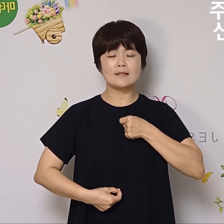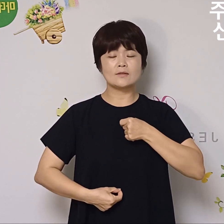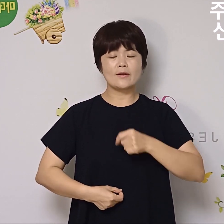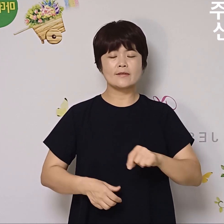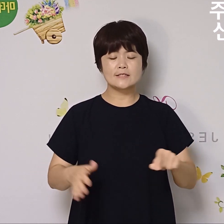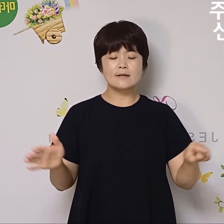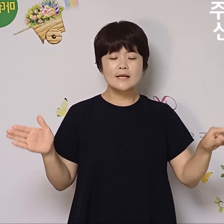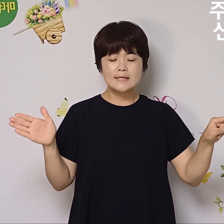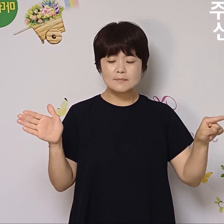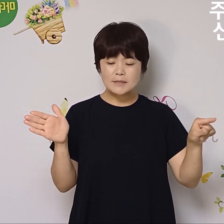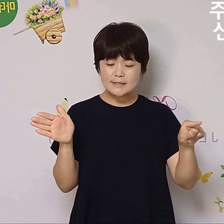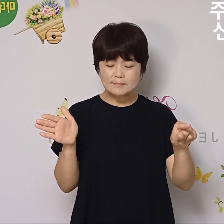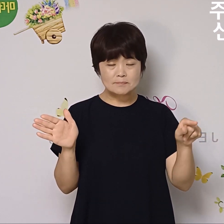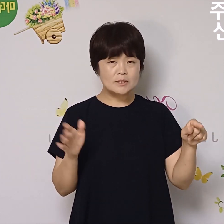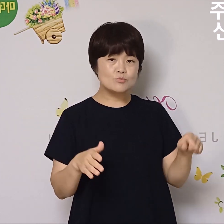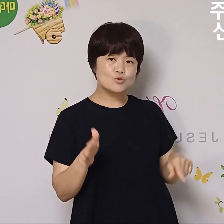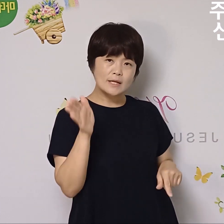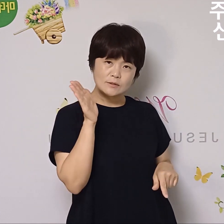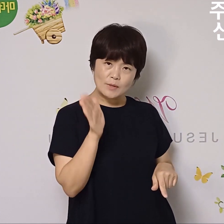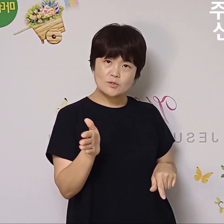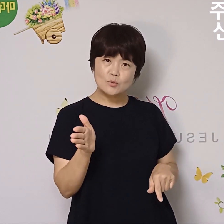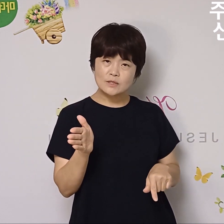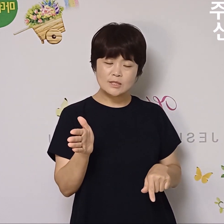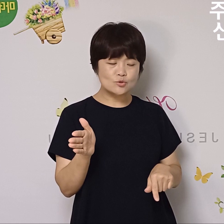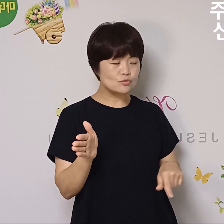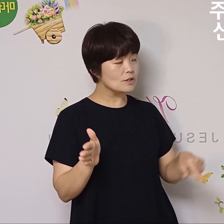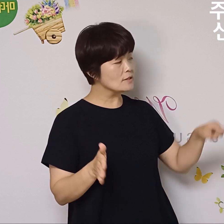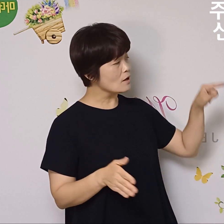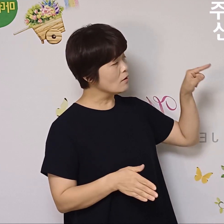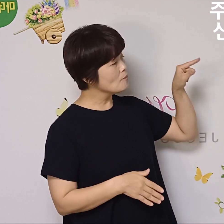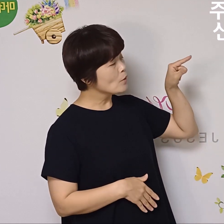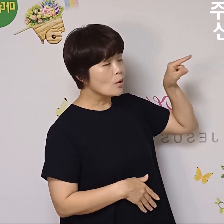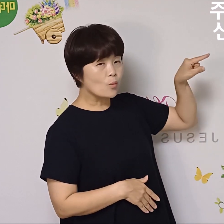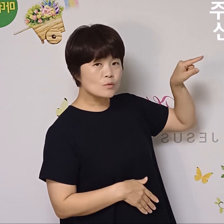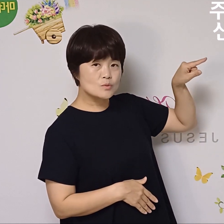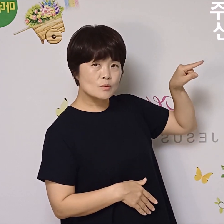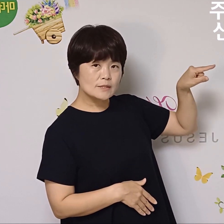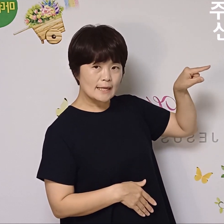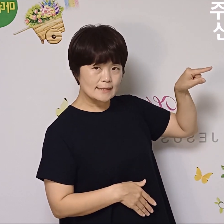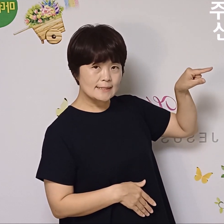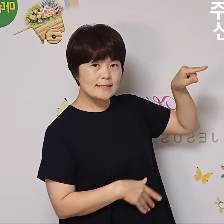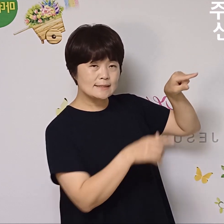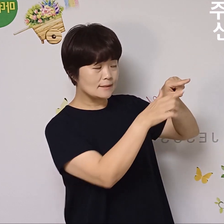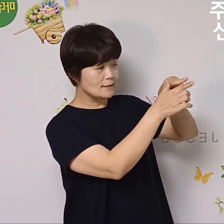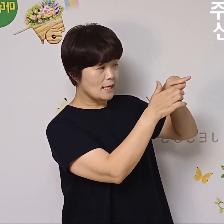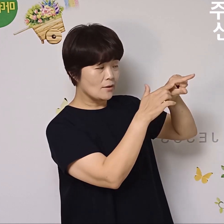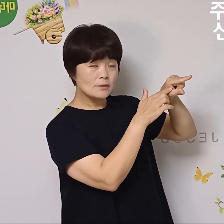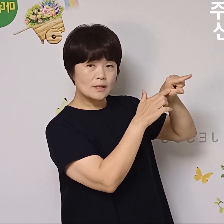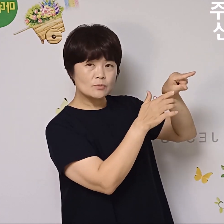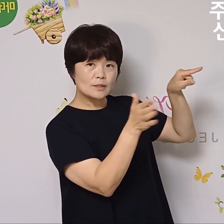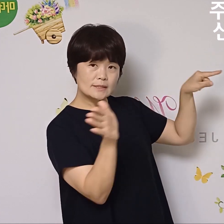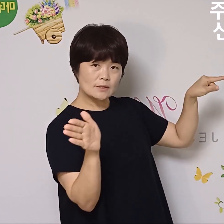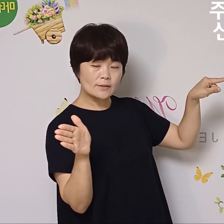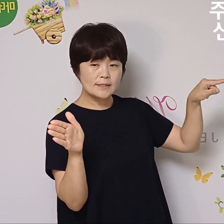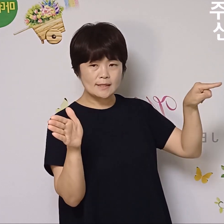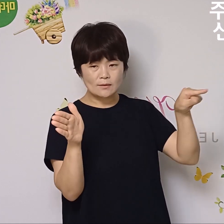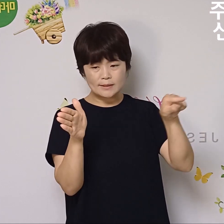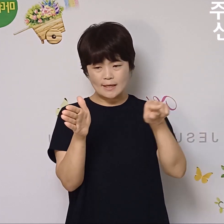거예요. 그래서 믿음 수화는 왼손이 기준이 돼서 오른손을 약간 디귿자 형태로 내신 거를 여기다